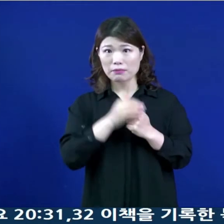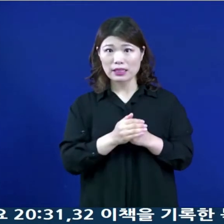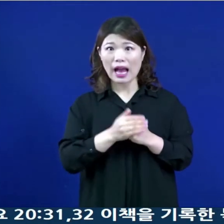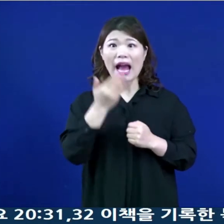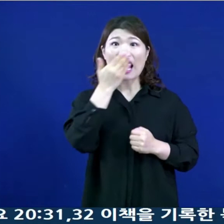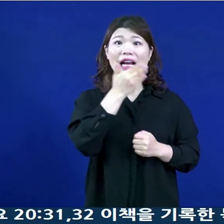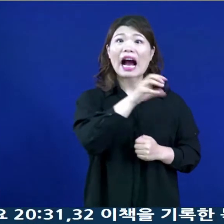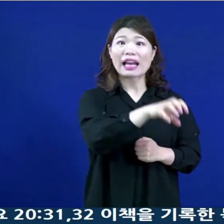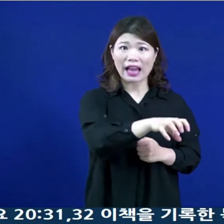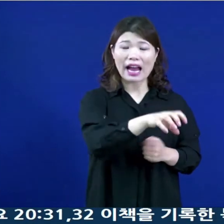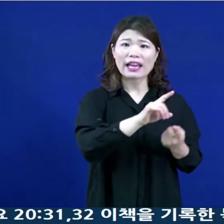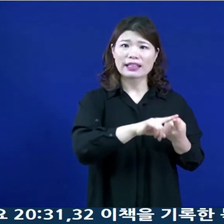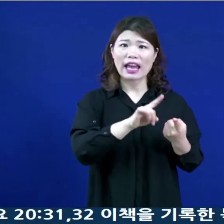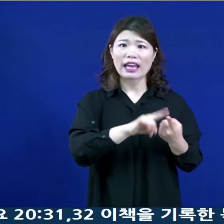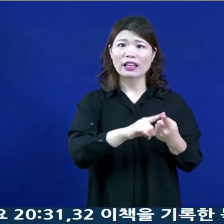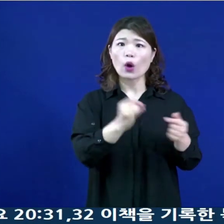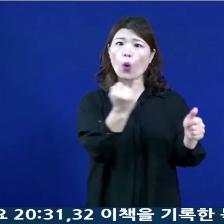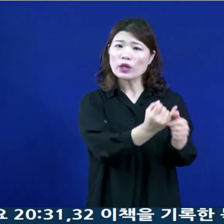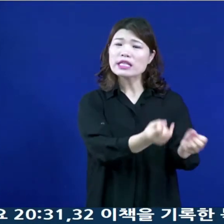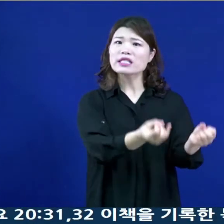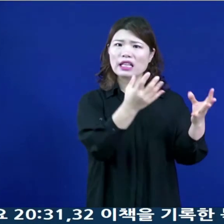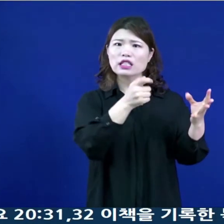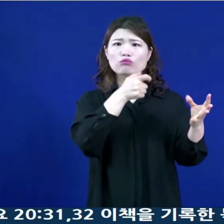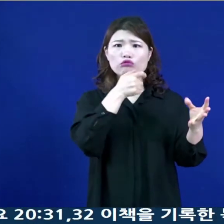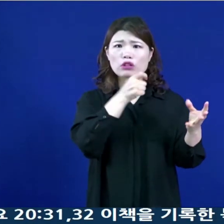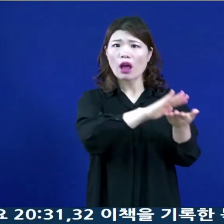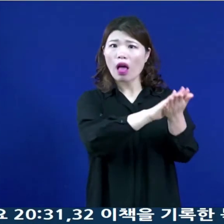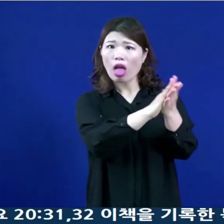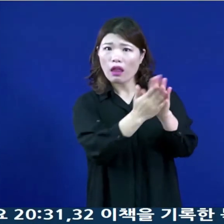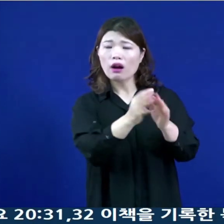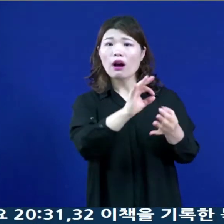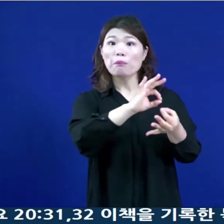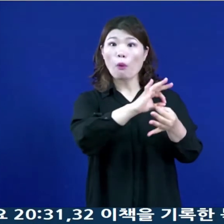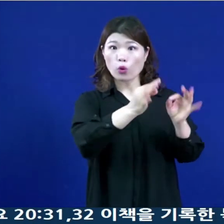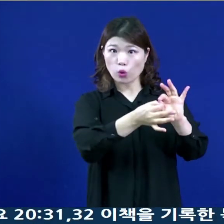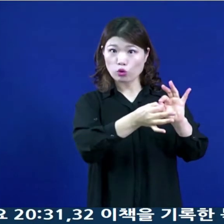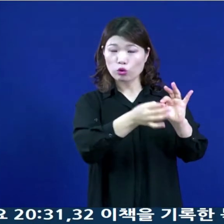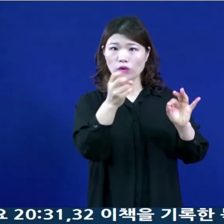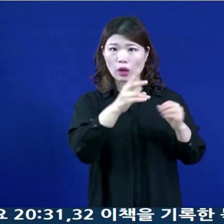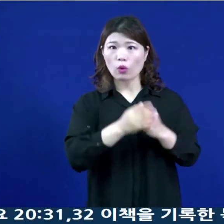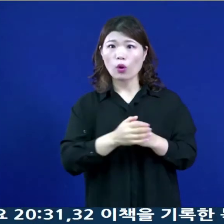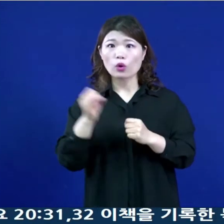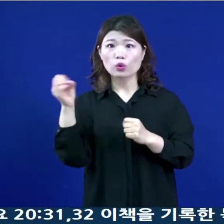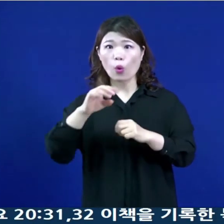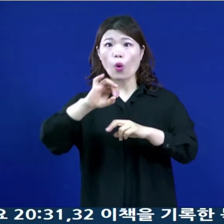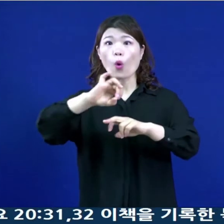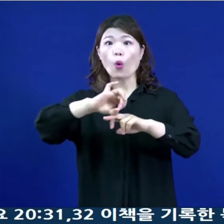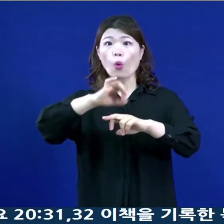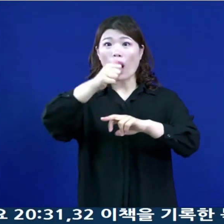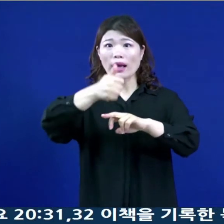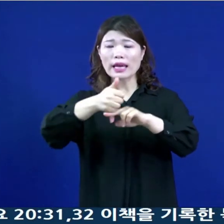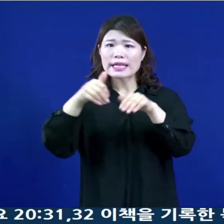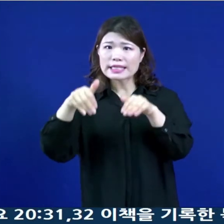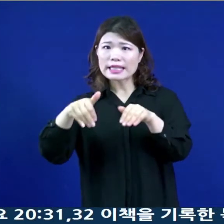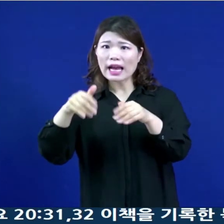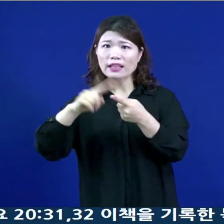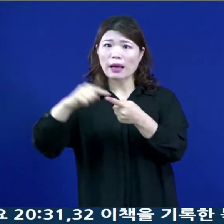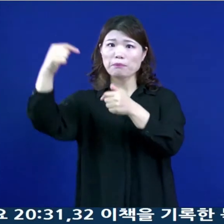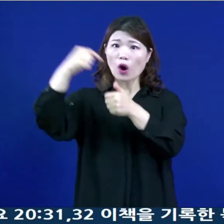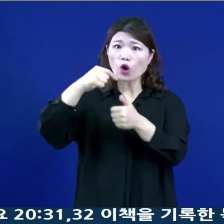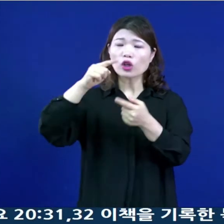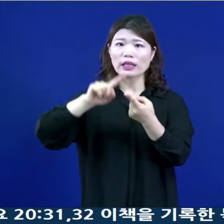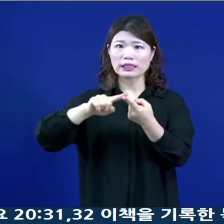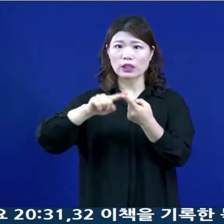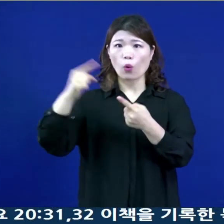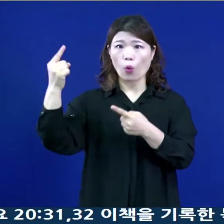혼인잔치에 물이 포도주로 변한 것, 왕의 신하의 아들이 딱 명령한 시간에 나온 것 등등 해서